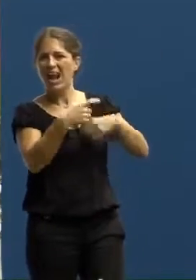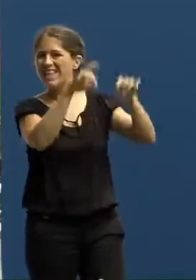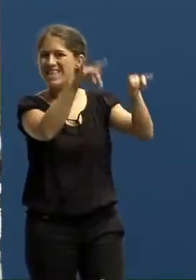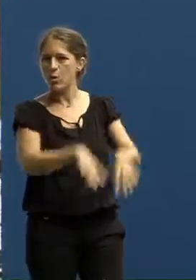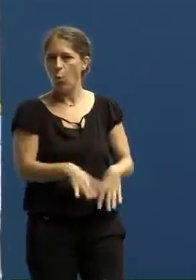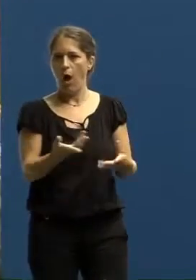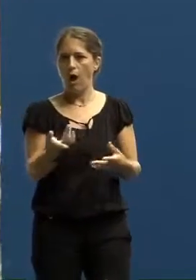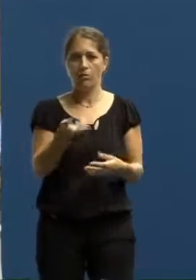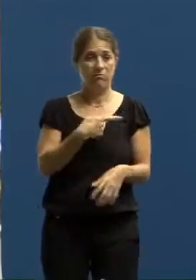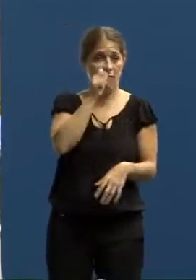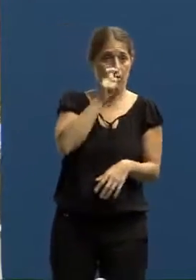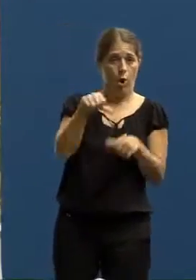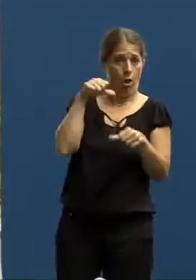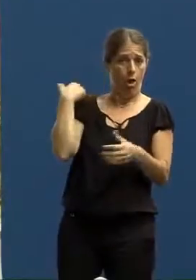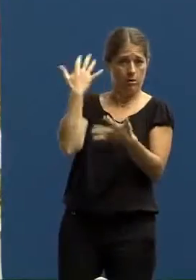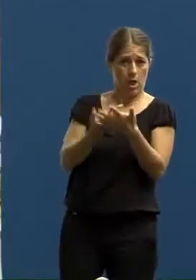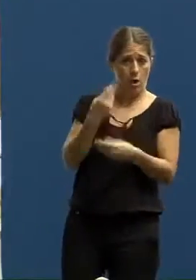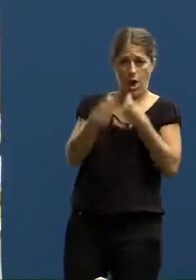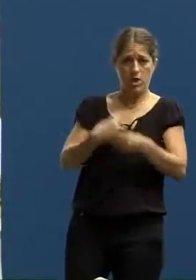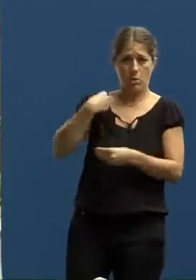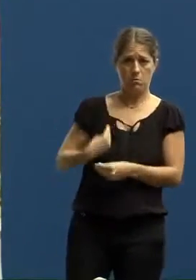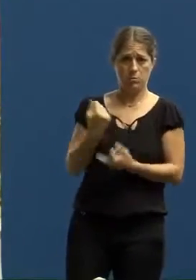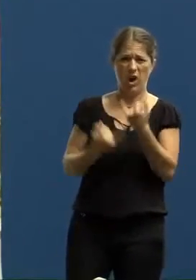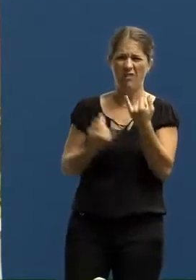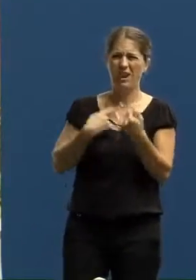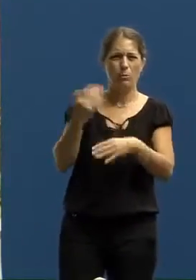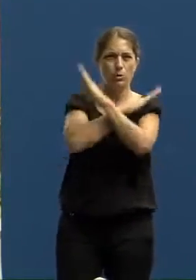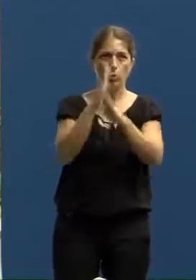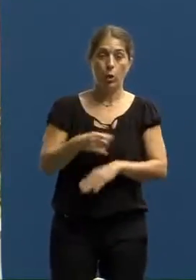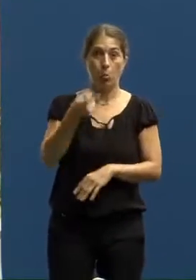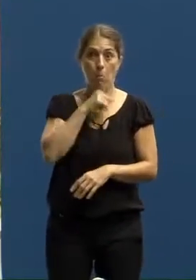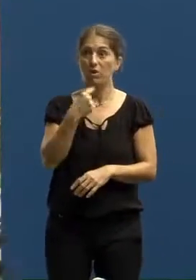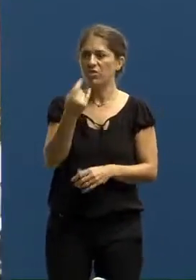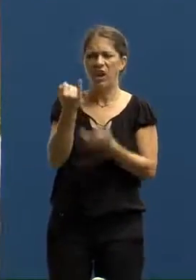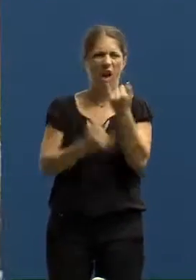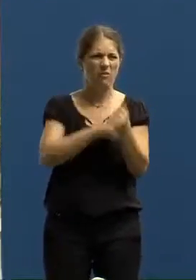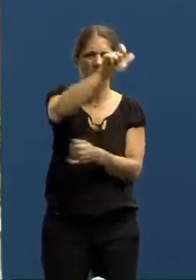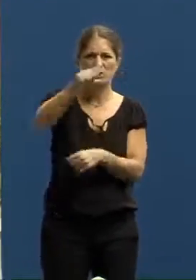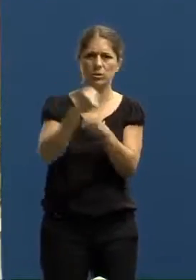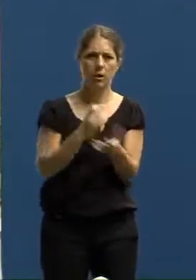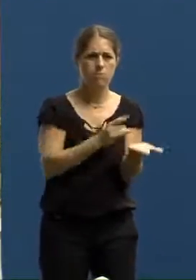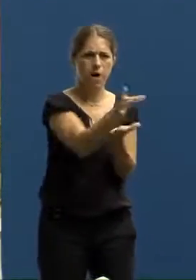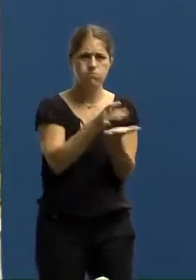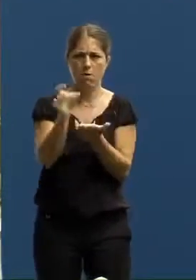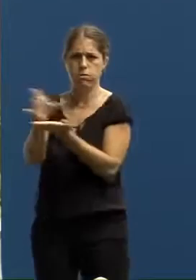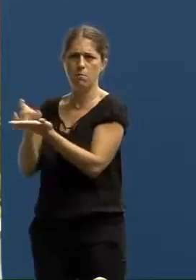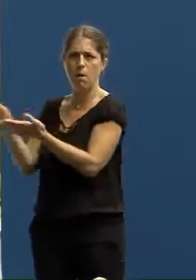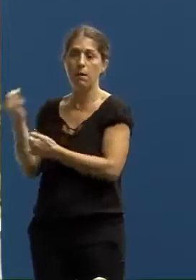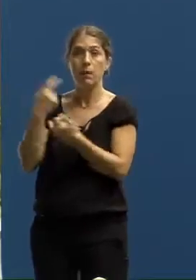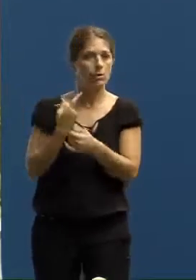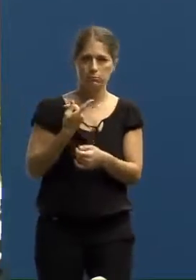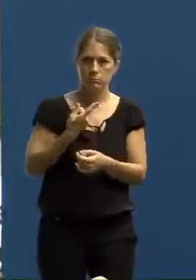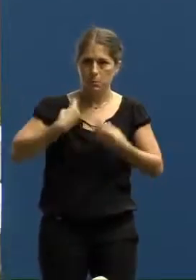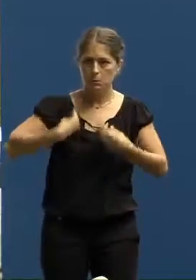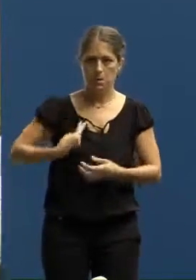un mal executivo dunha mala empresa que arroxando malos resultados se dedicaba a despedir traballadores. Despedir traballadores